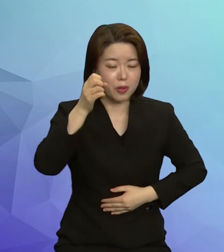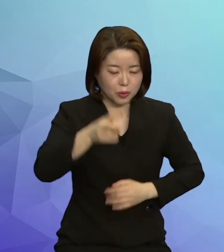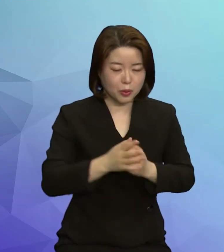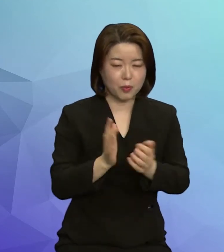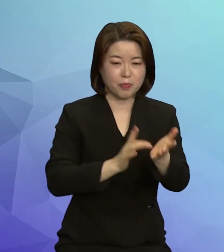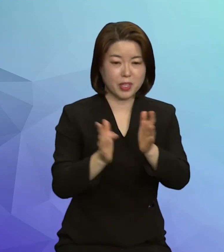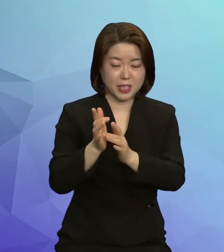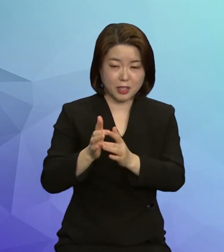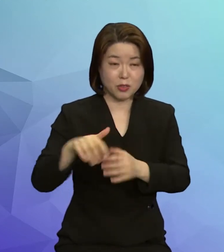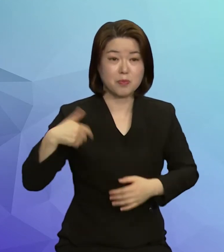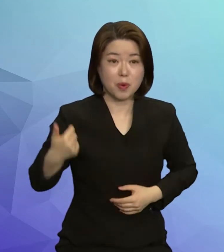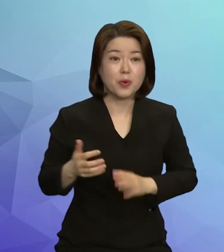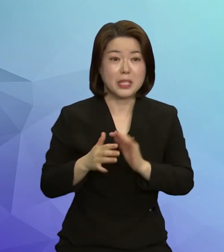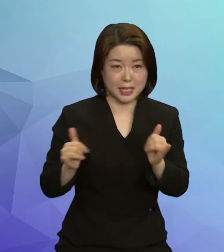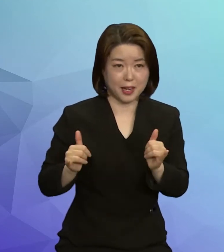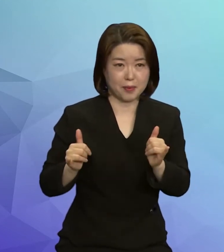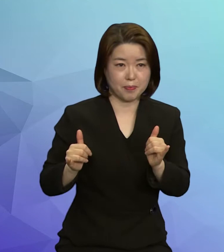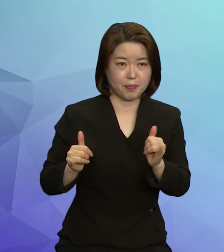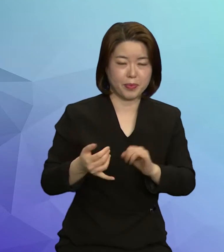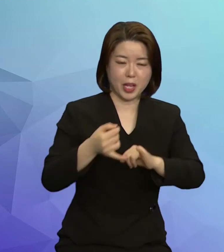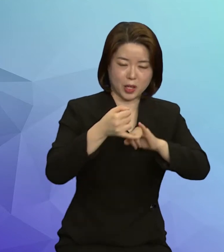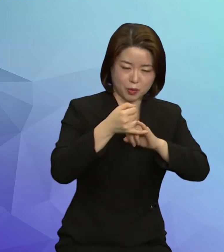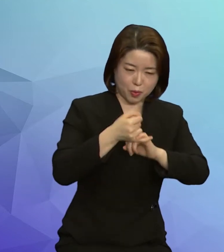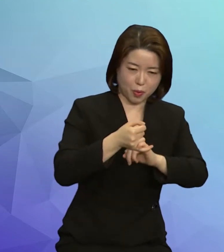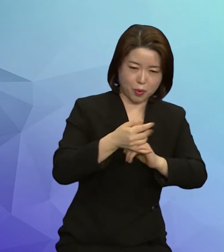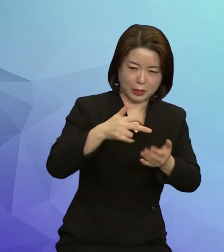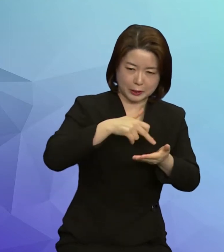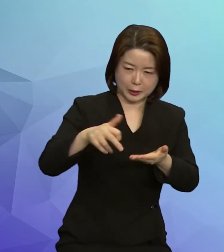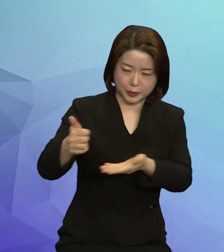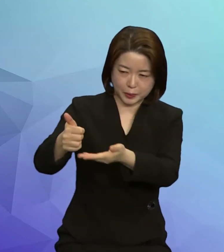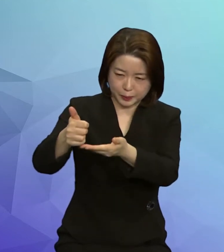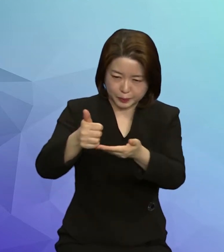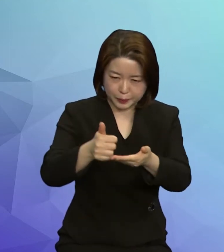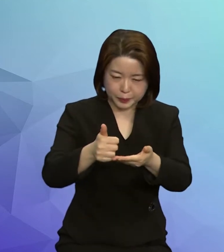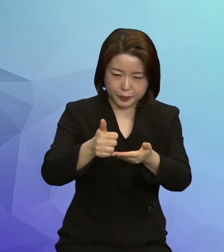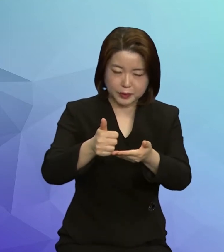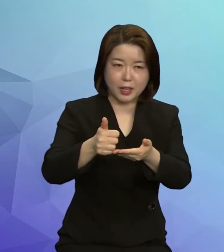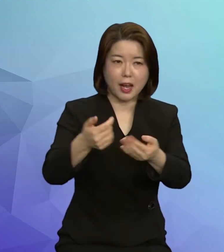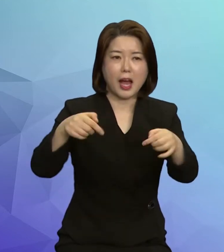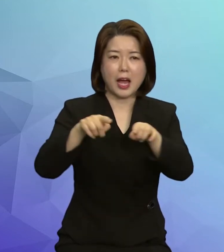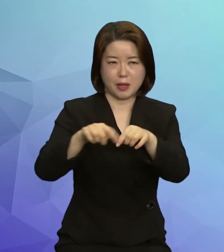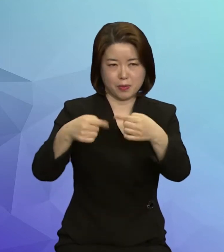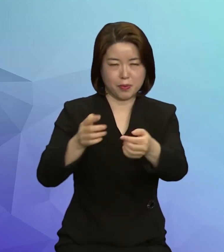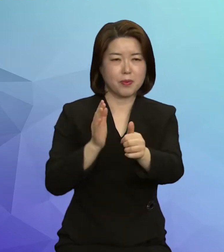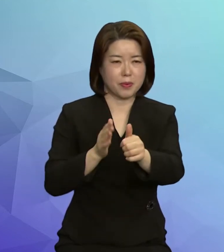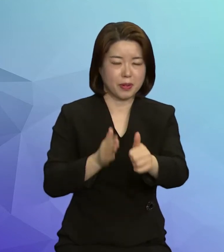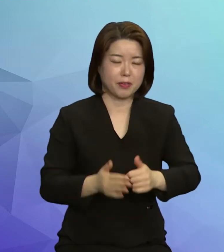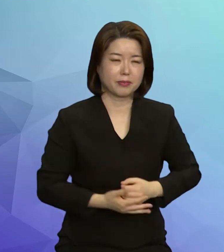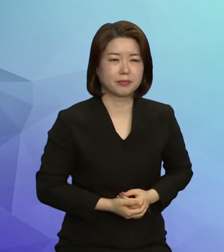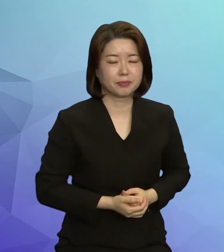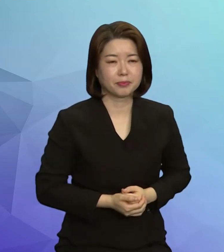없거나 예수님을 모르는 분들에게도 꼭 초청을 해주시기 바랍니다.